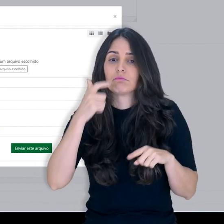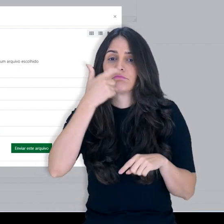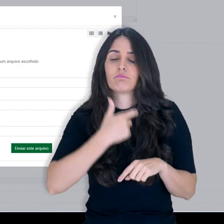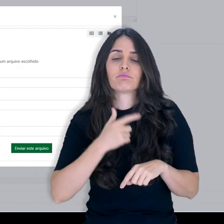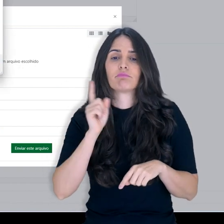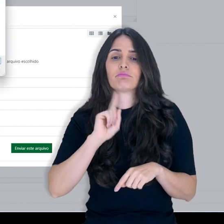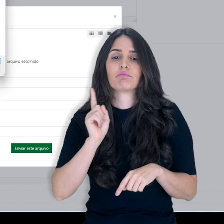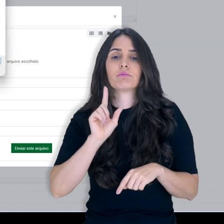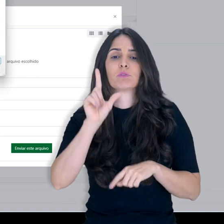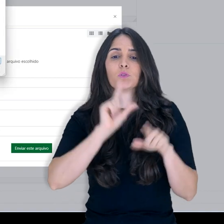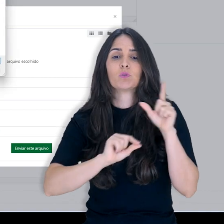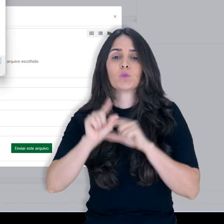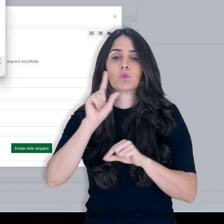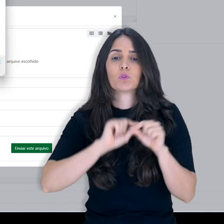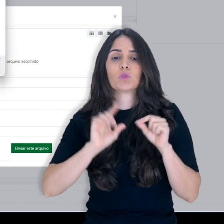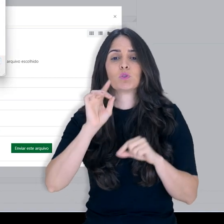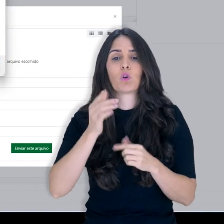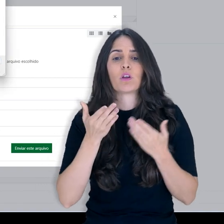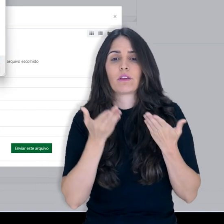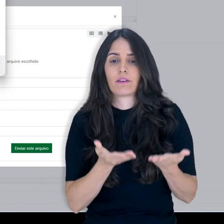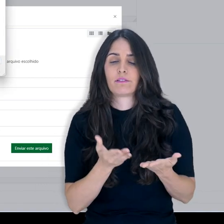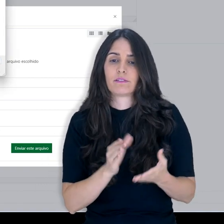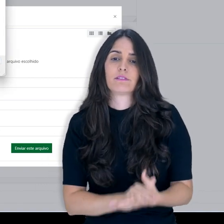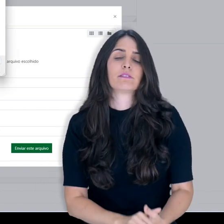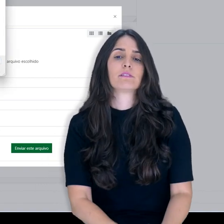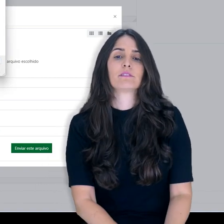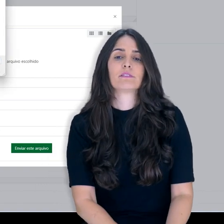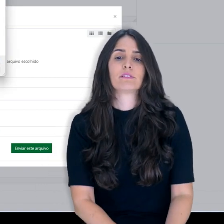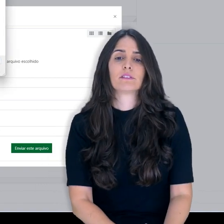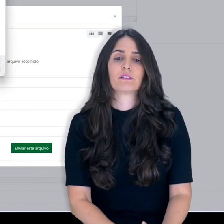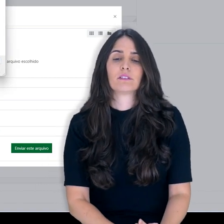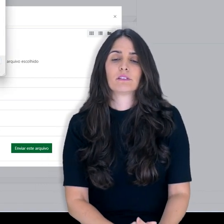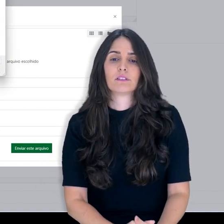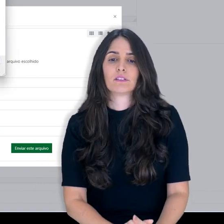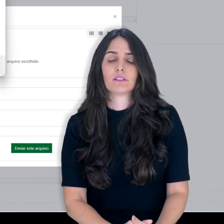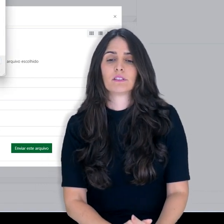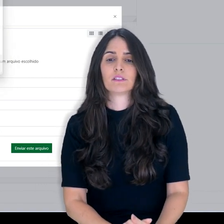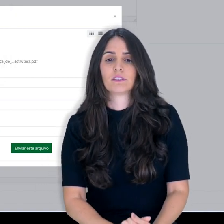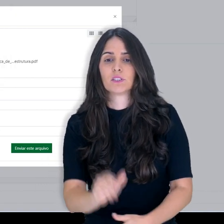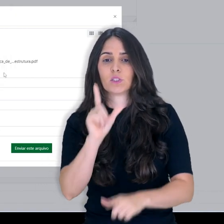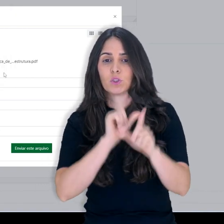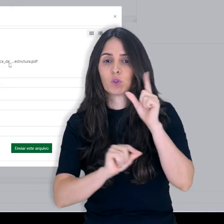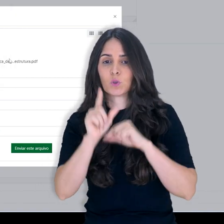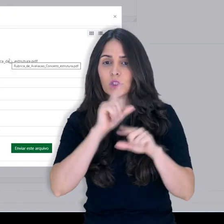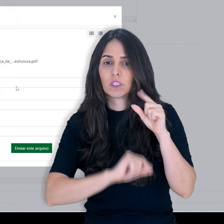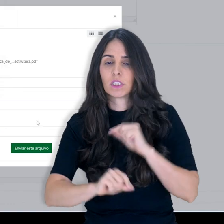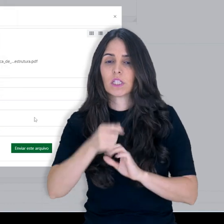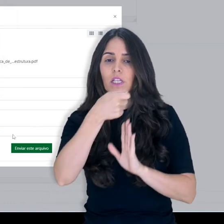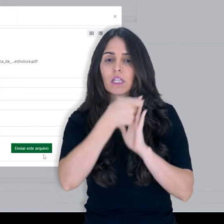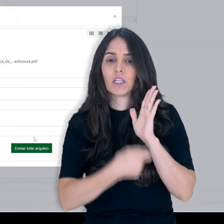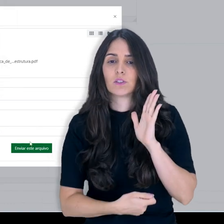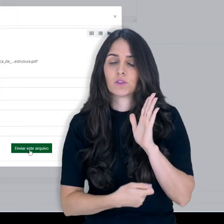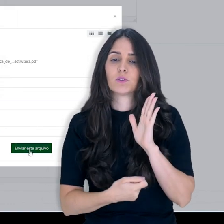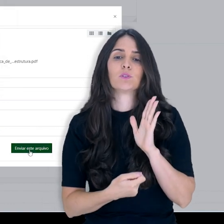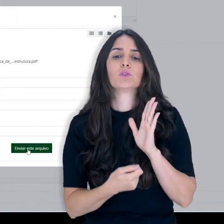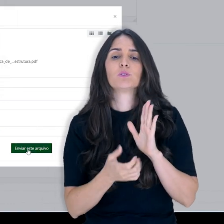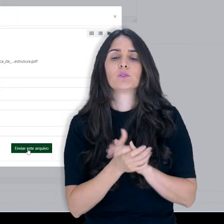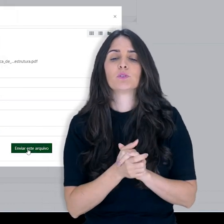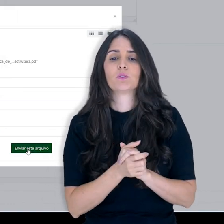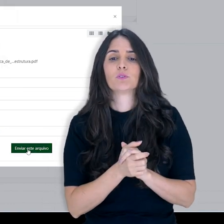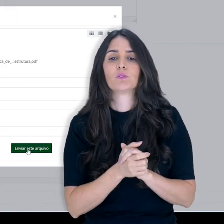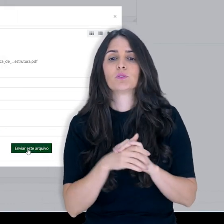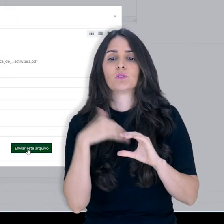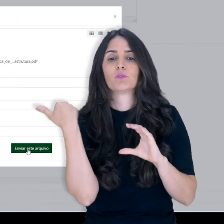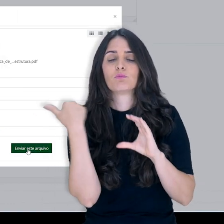no caso aqui eu vou escolher este arquivo escolhi aqui um texto e eu vou então